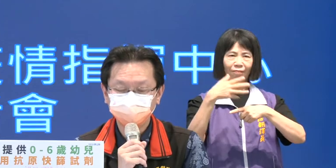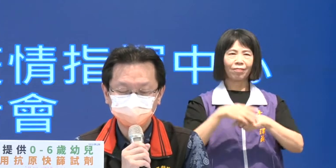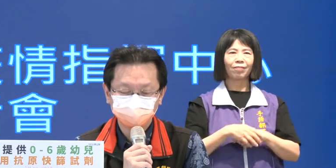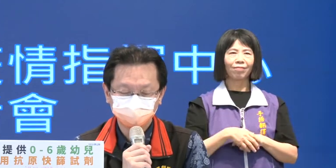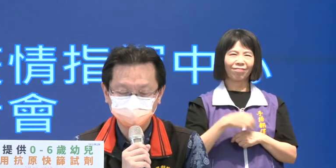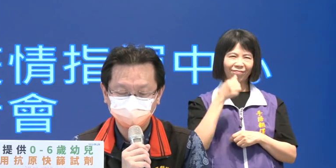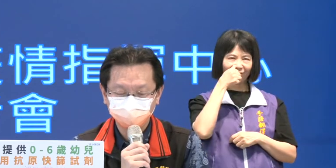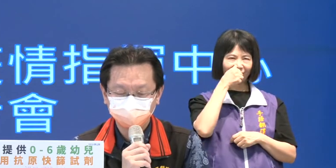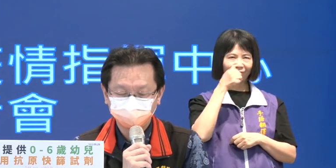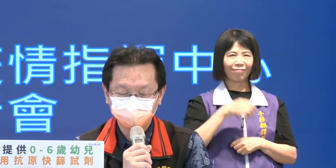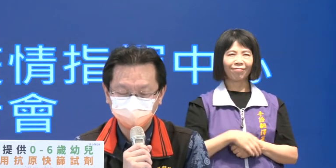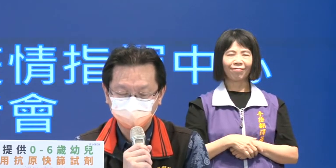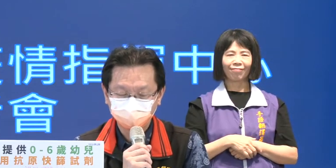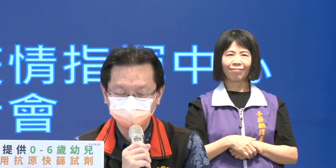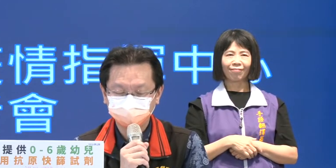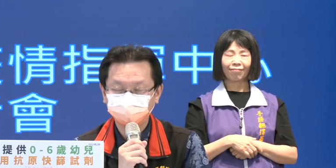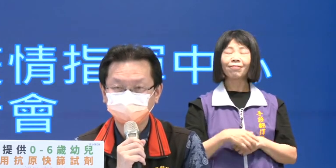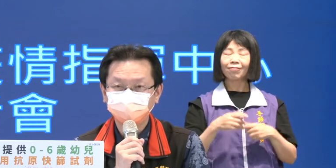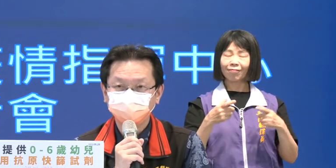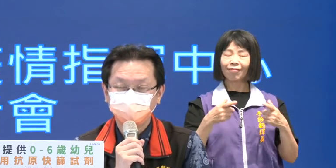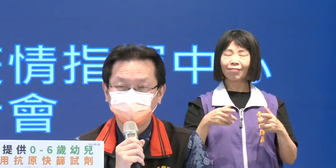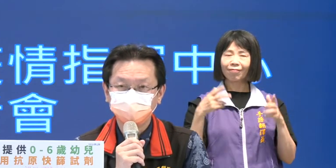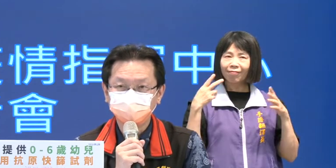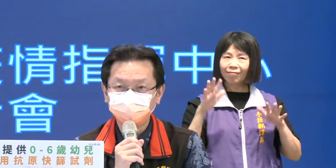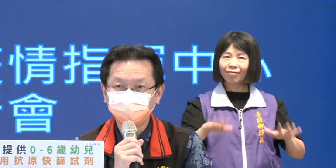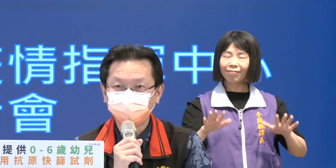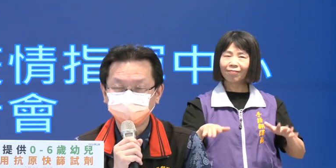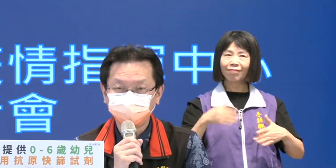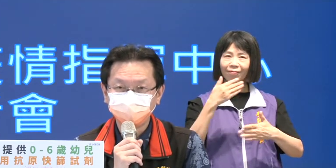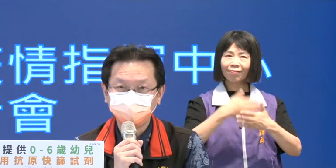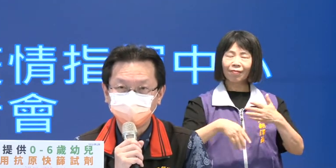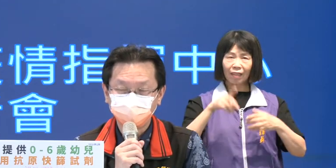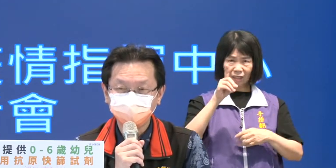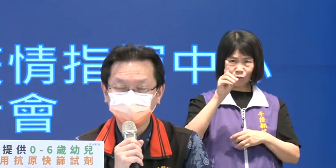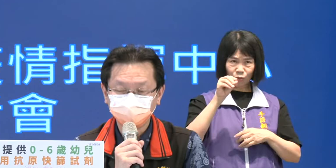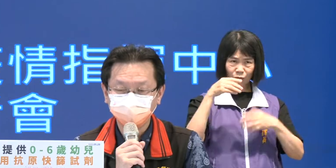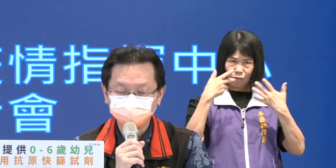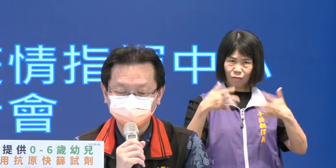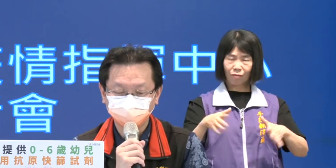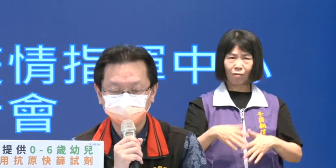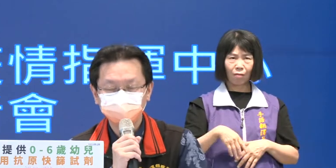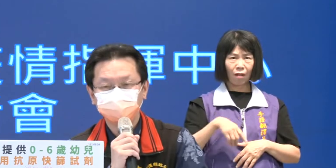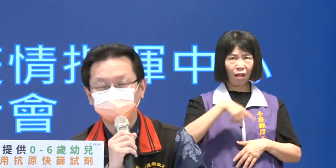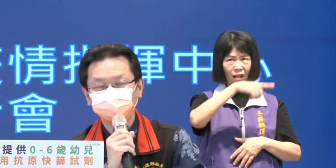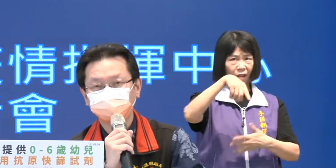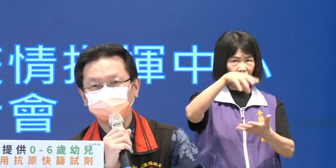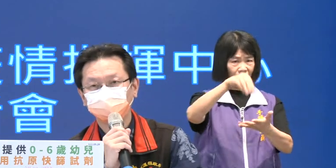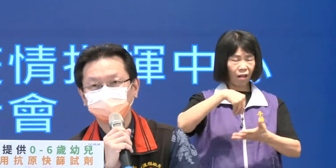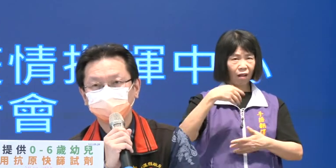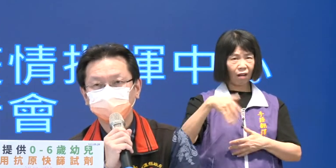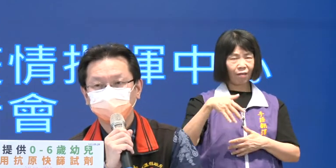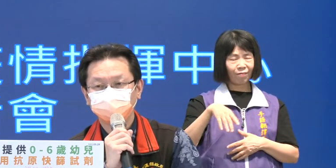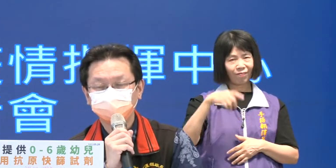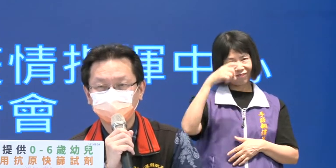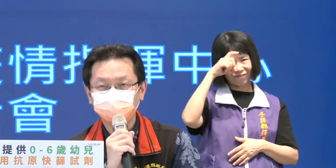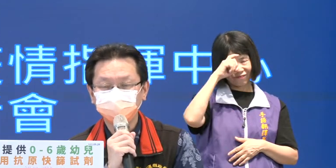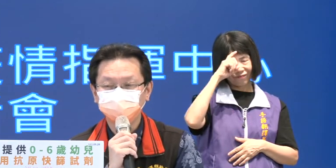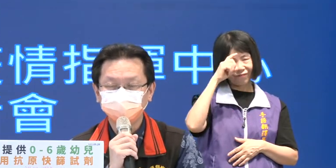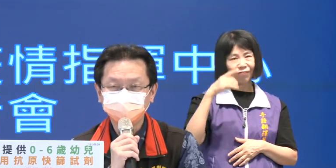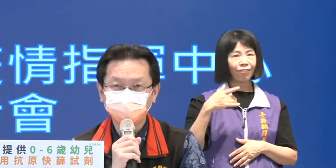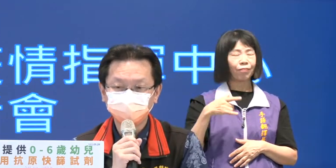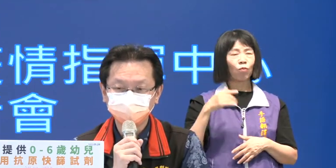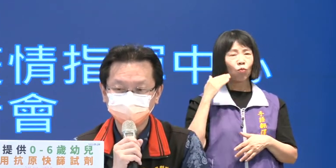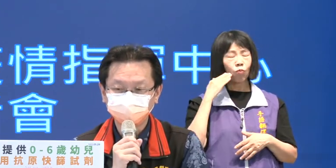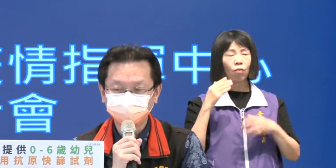33.82%哈。所以呢，仍然还有将近1万多份还没有去领取哈，所以希望我们的家里